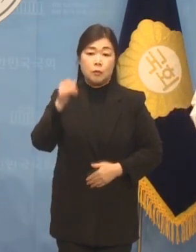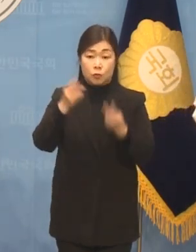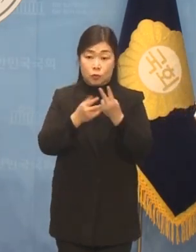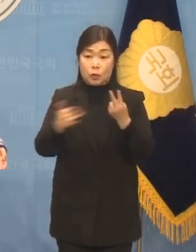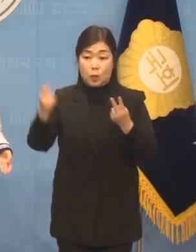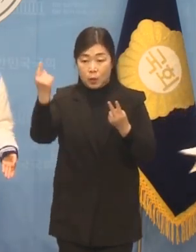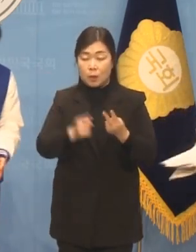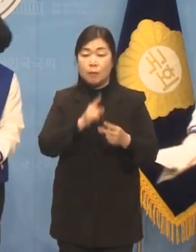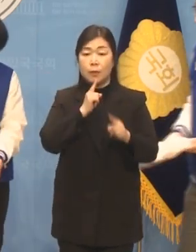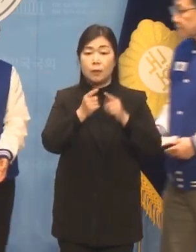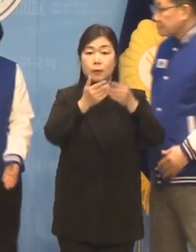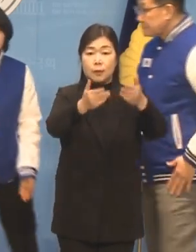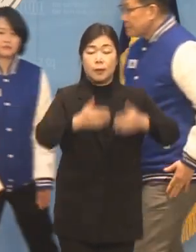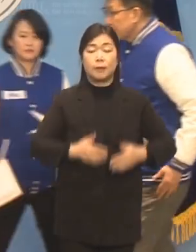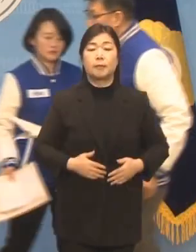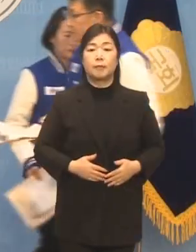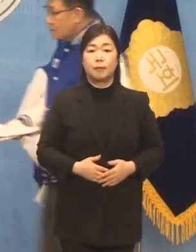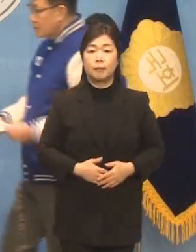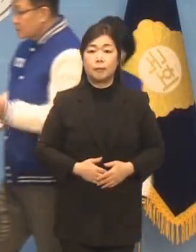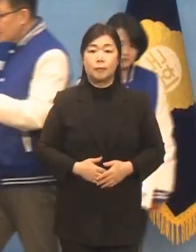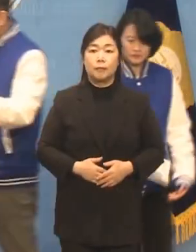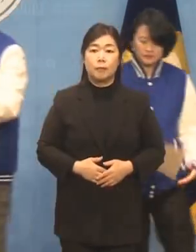하겠습니다.